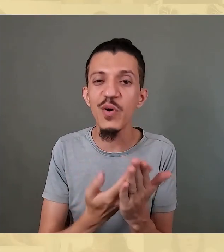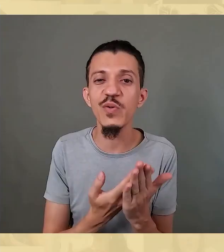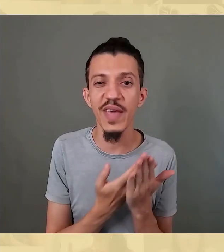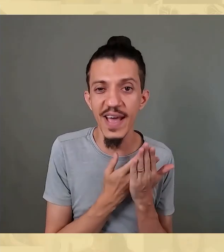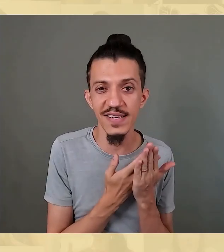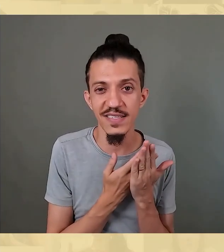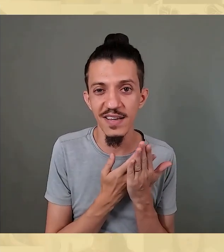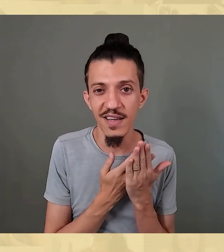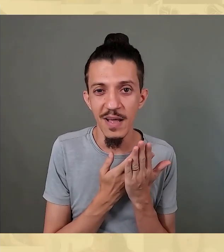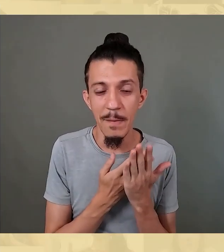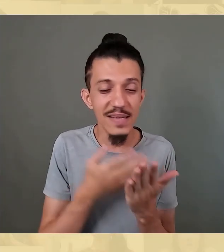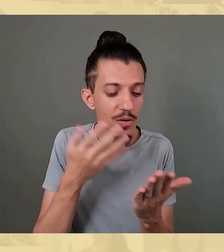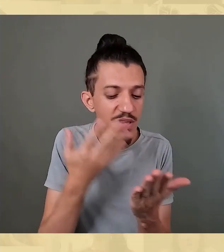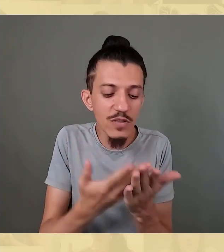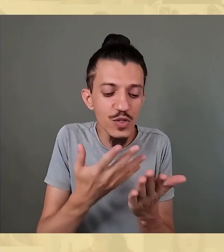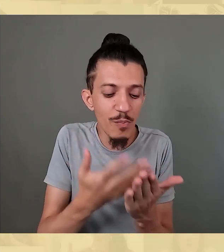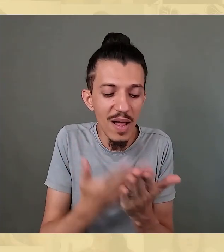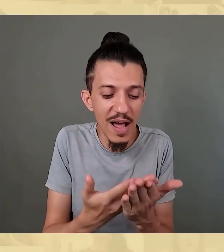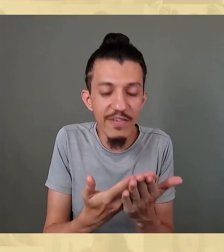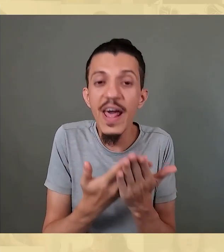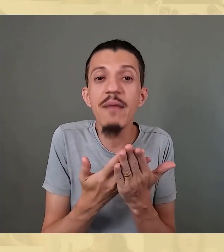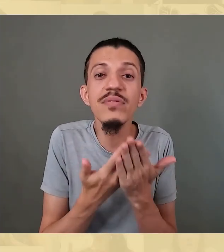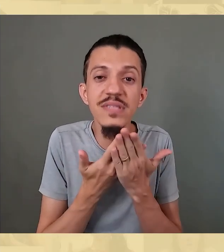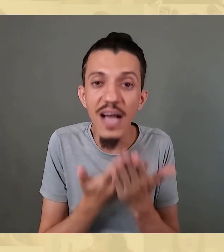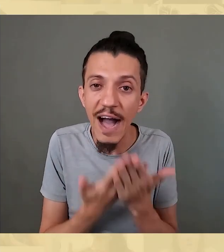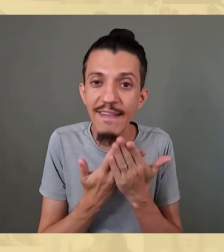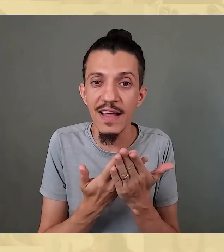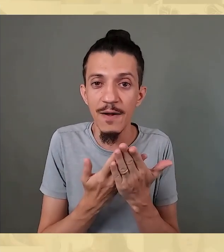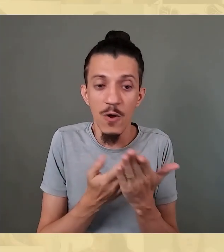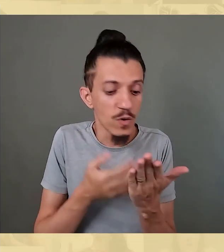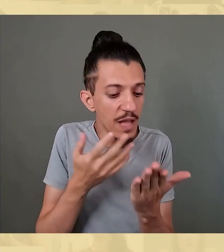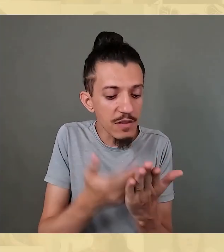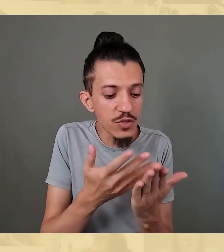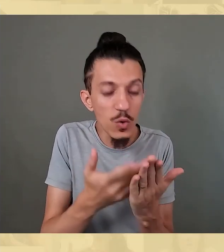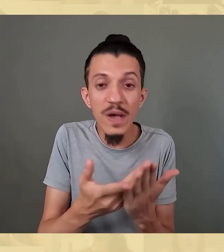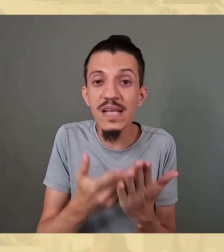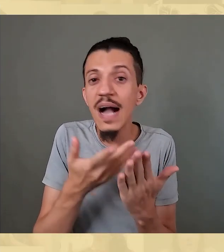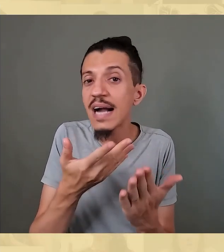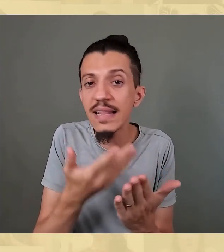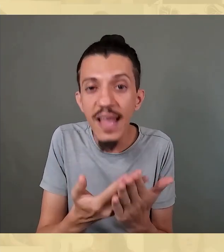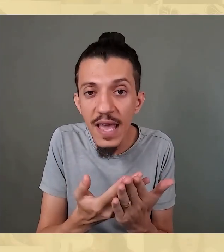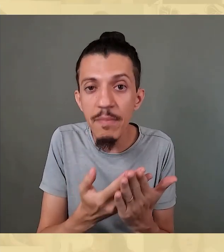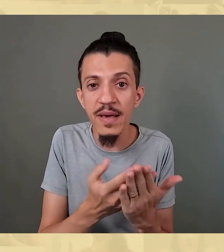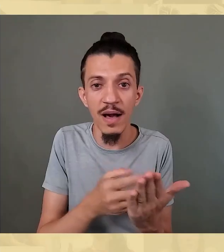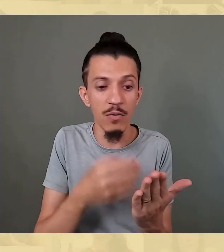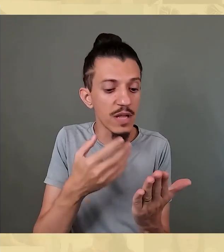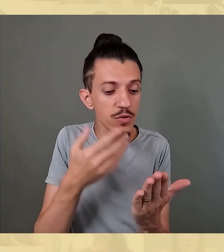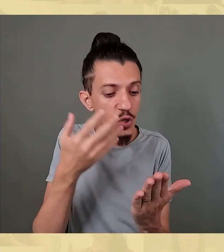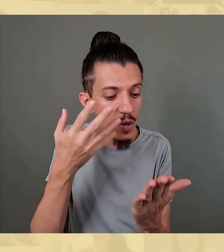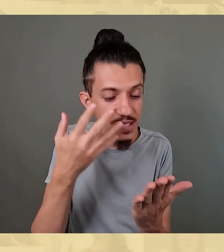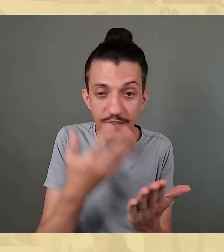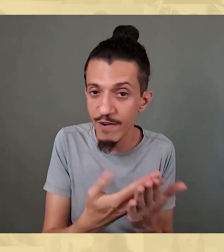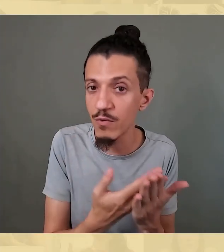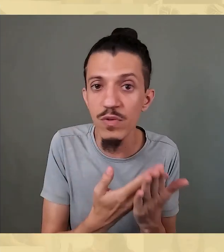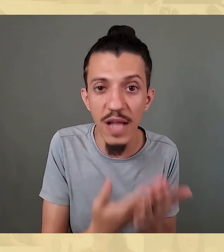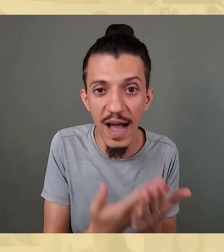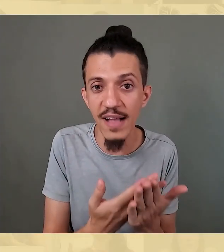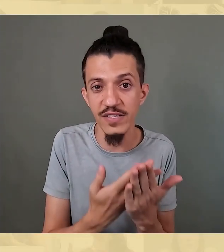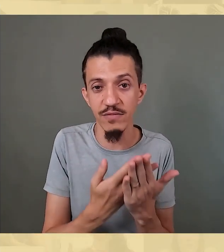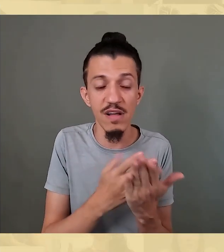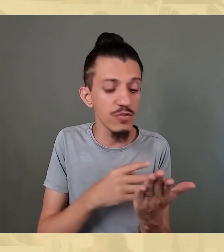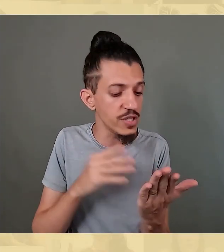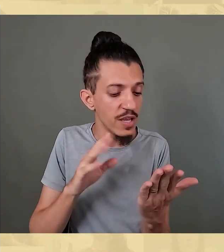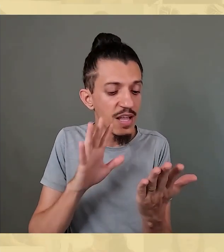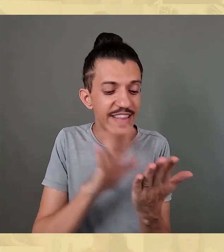do português, mas é um tanto de palavra rebuscada, um tanto de coisa acadêmica, um tanto de coisa da